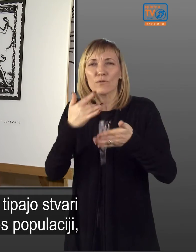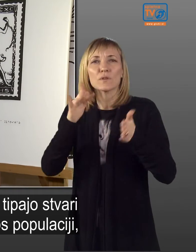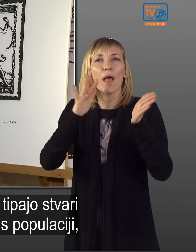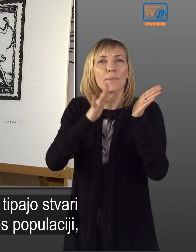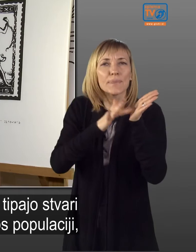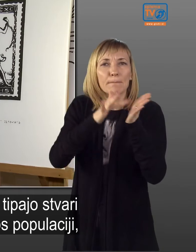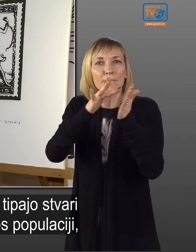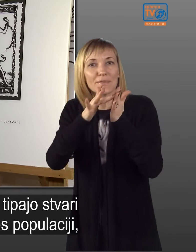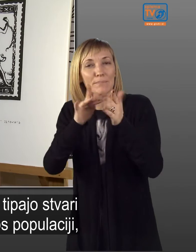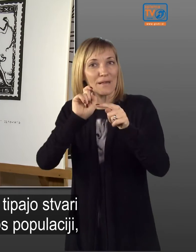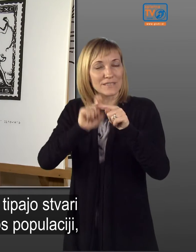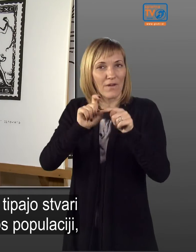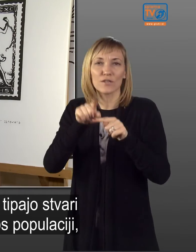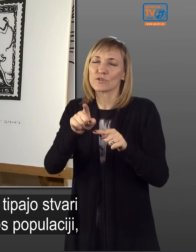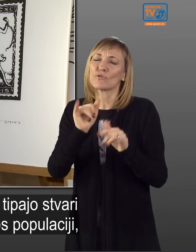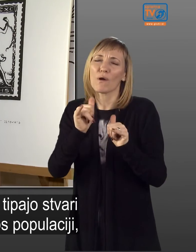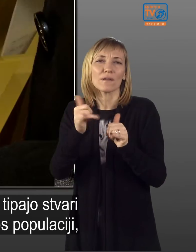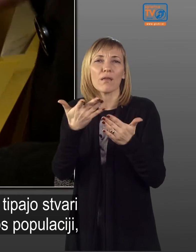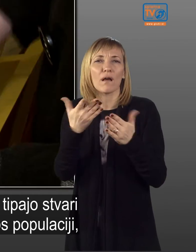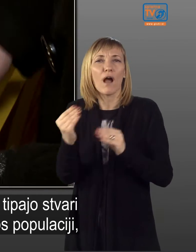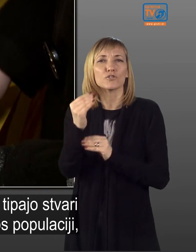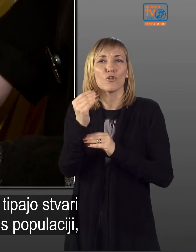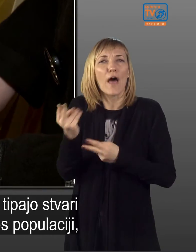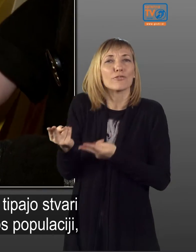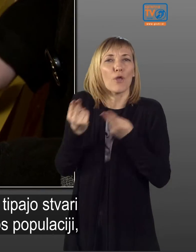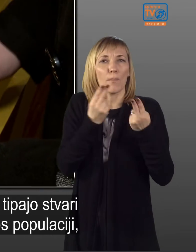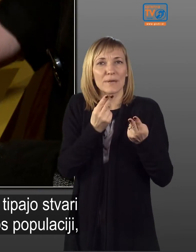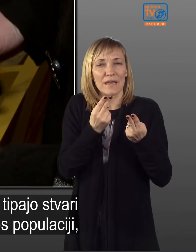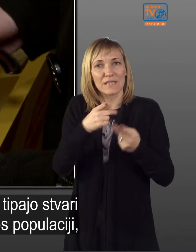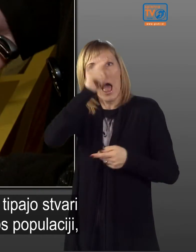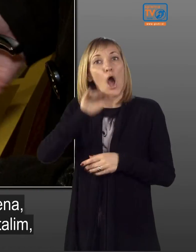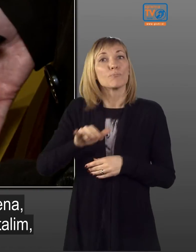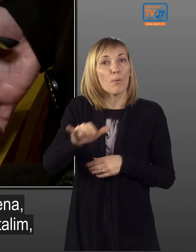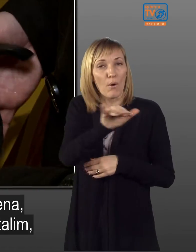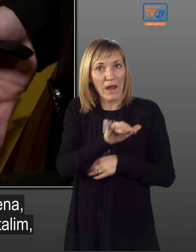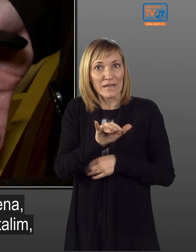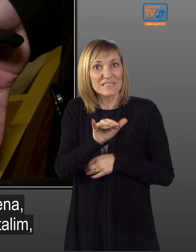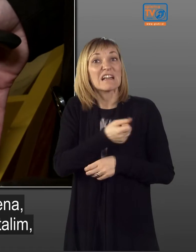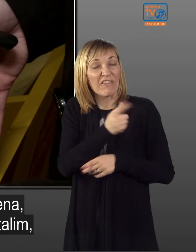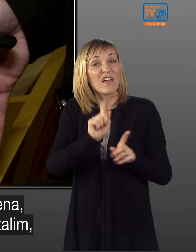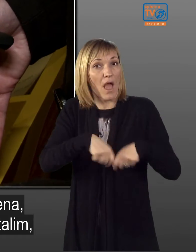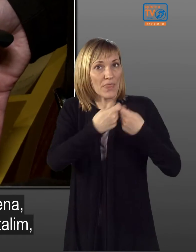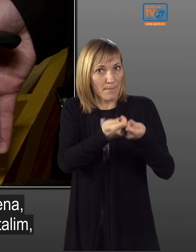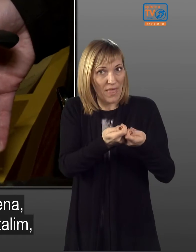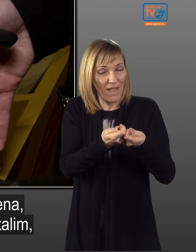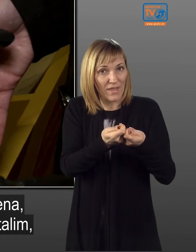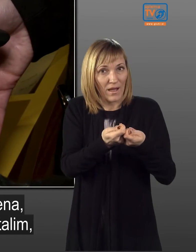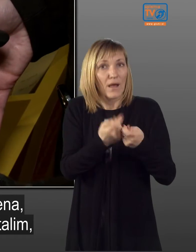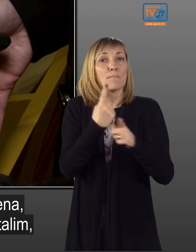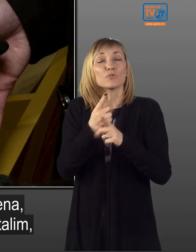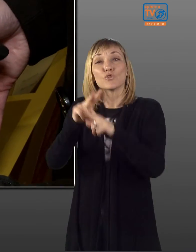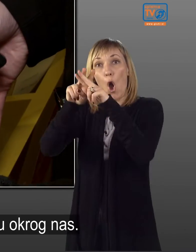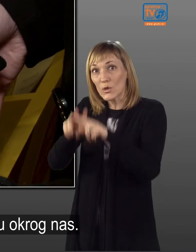tipajo stvari in absolutno je to doprinos k populaciji, kateri je namenjena, hkrati pa k